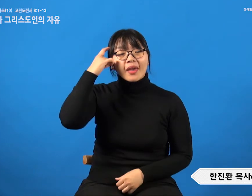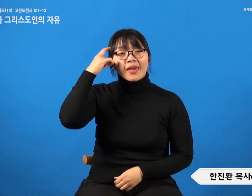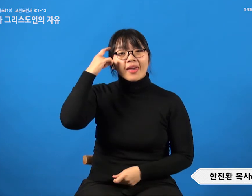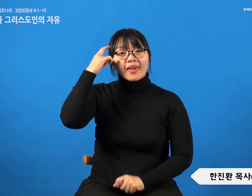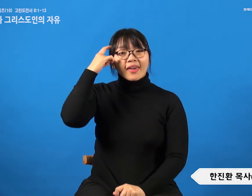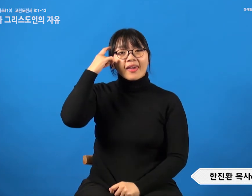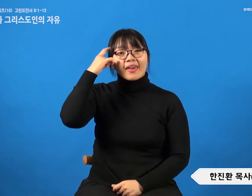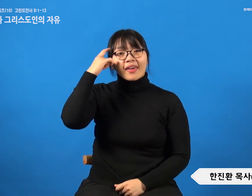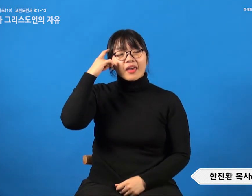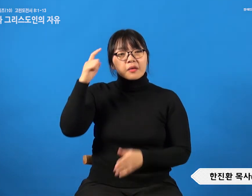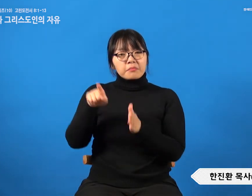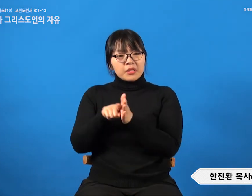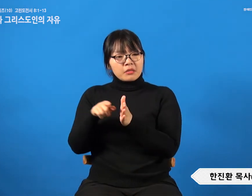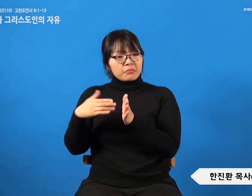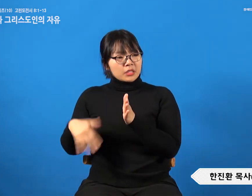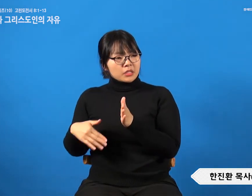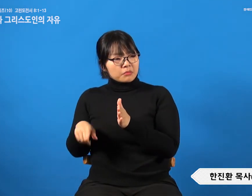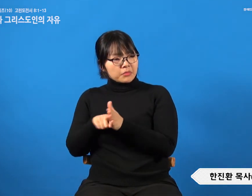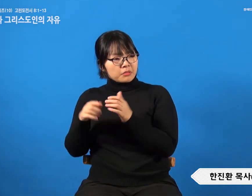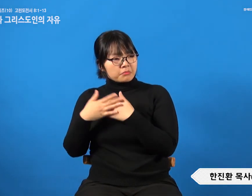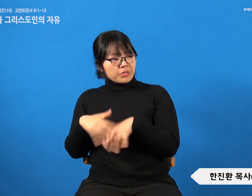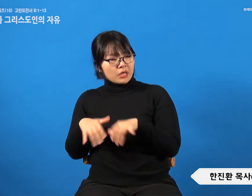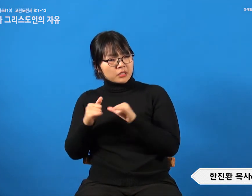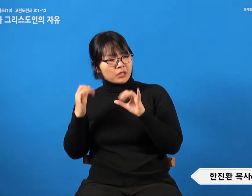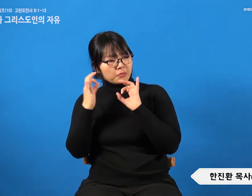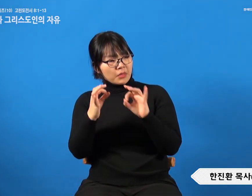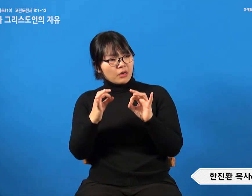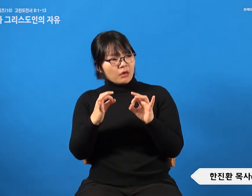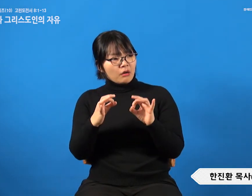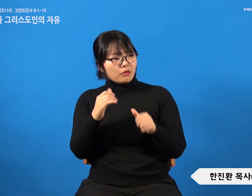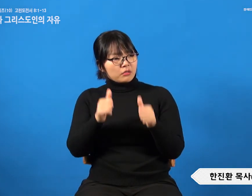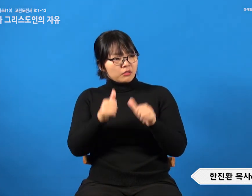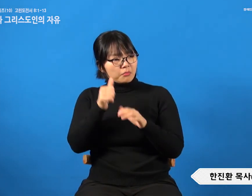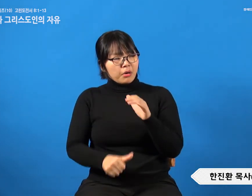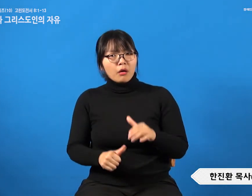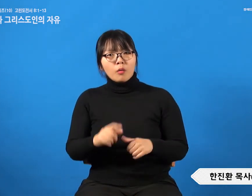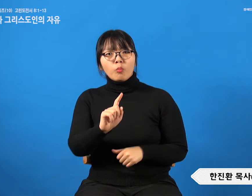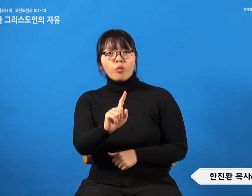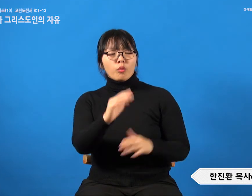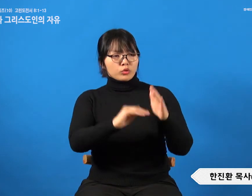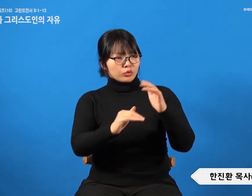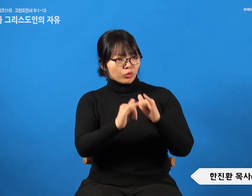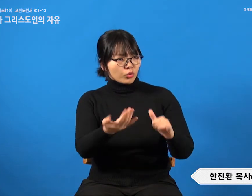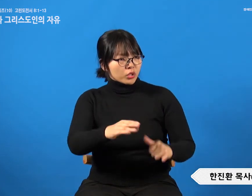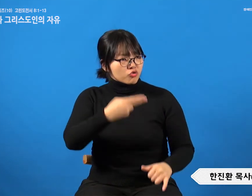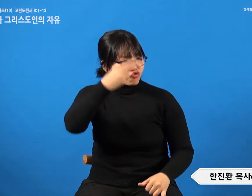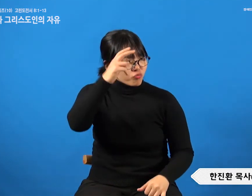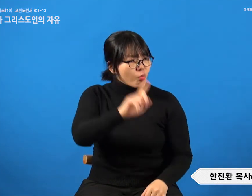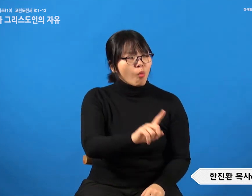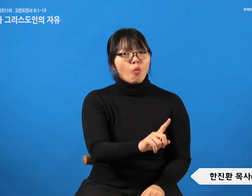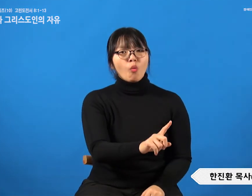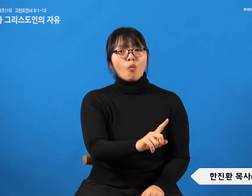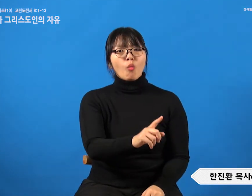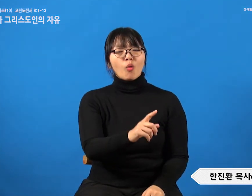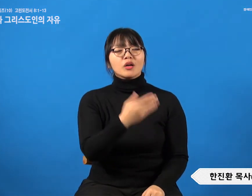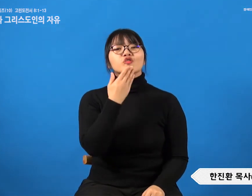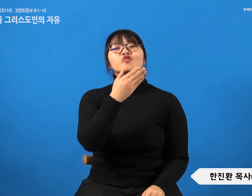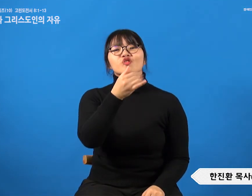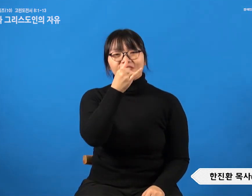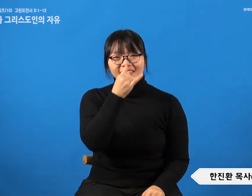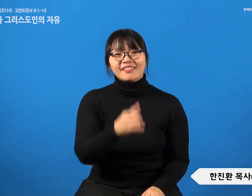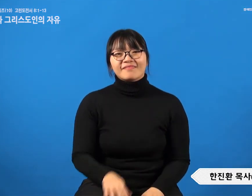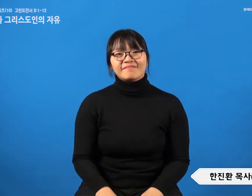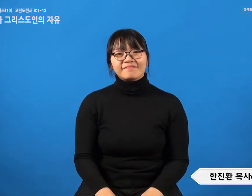거기에 약한 자들이 있어서 시험 들 수 있지 않습니까? 아이고 시험 들든지 말든지